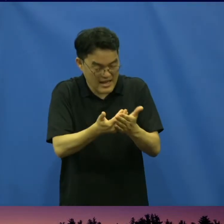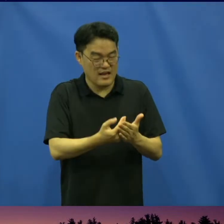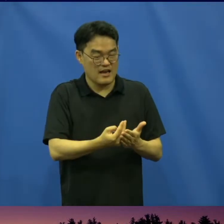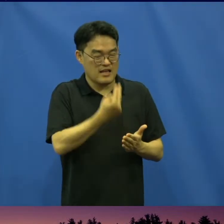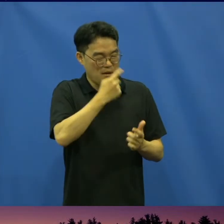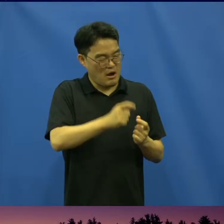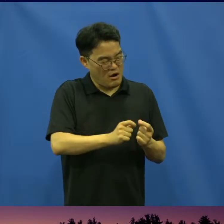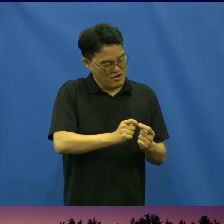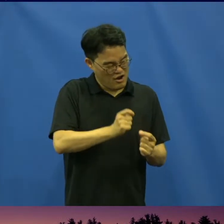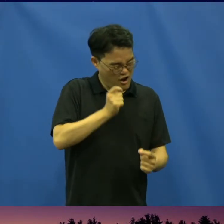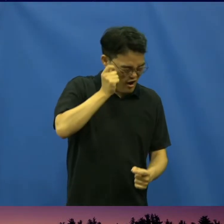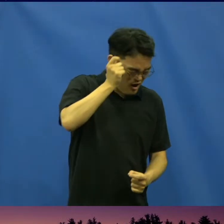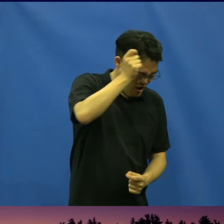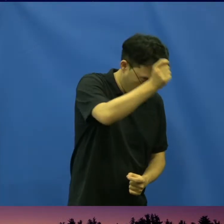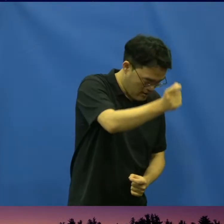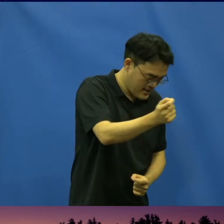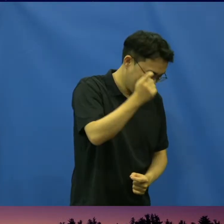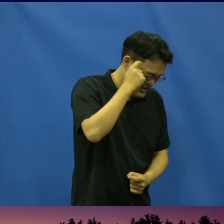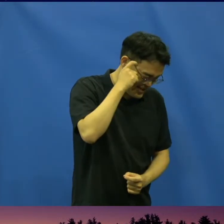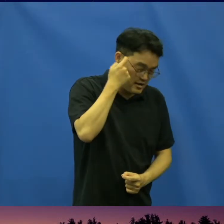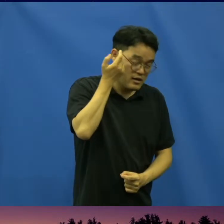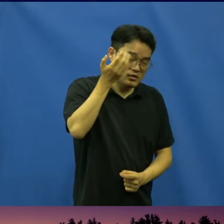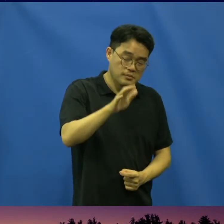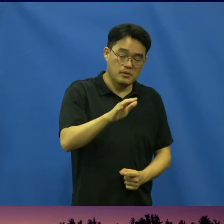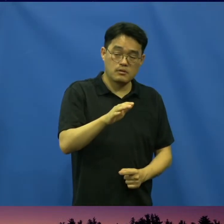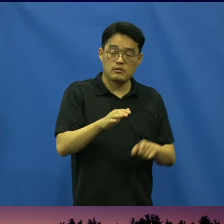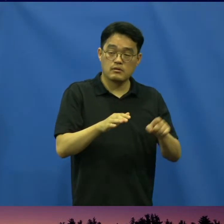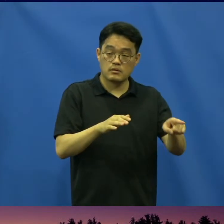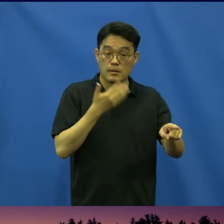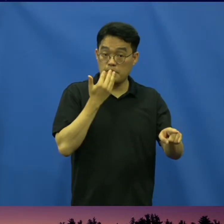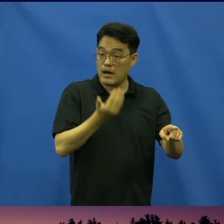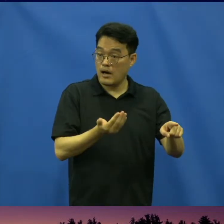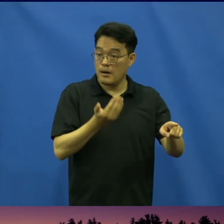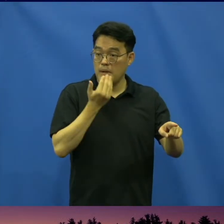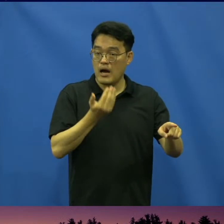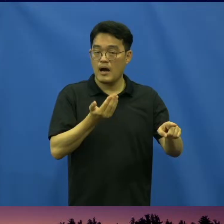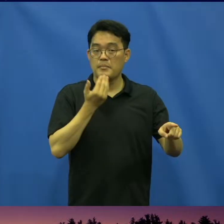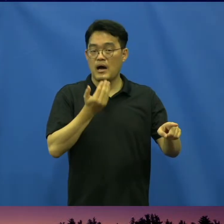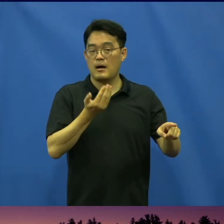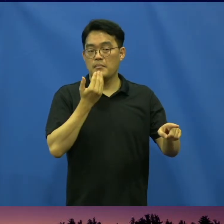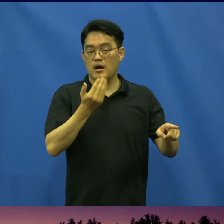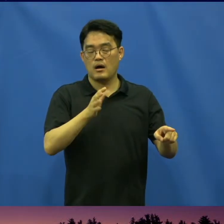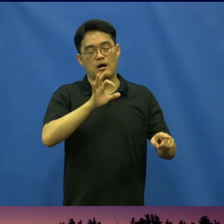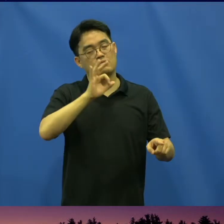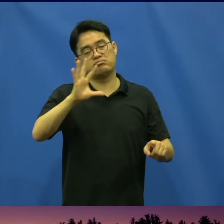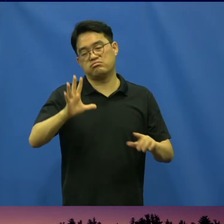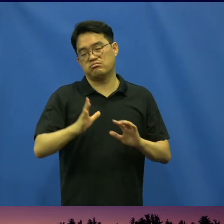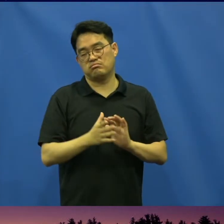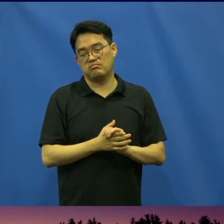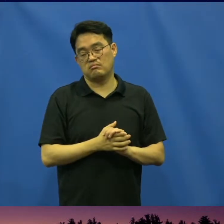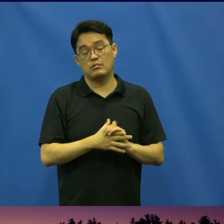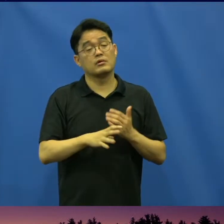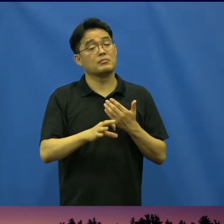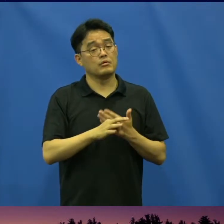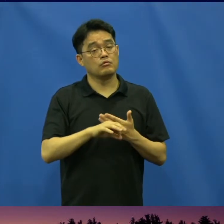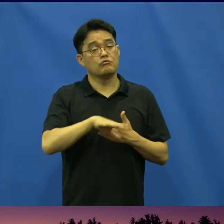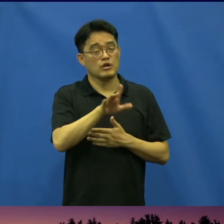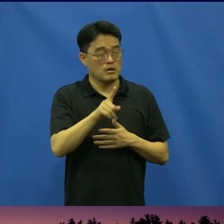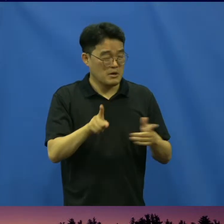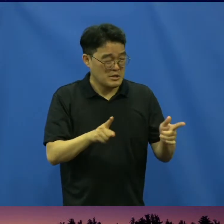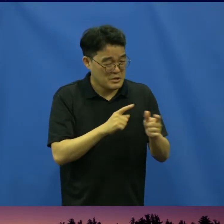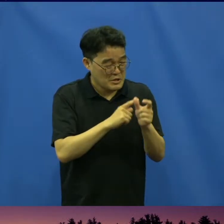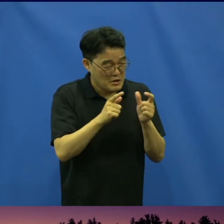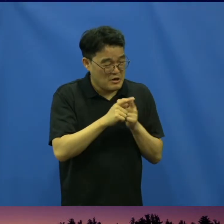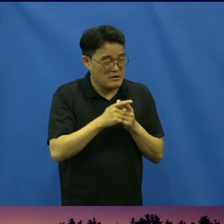그러므로 우리가 할 일은 뭘까요? 유한성을 인정하고 주어진 시간을 의미 있게 만드는 거예요. 그래서 전도서는 끝에